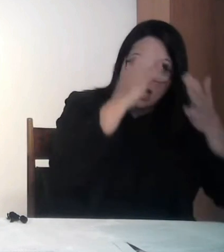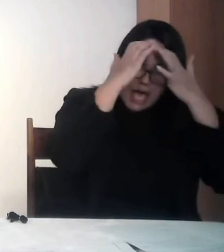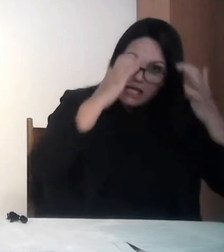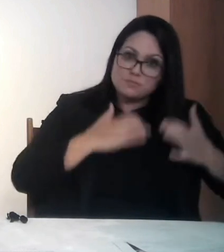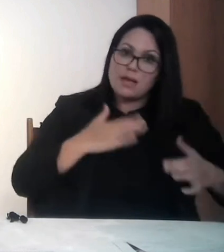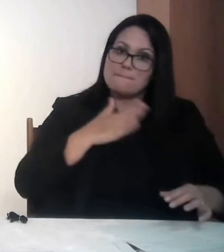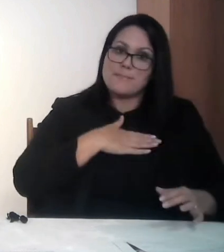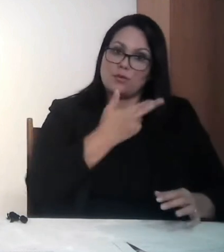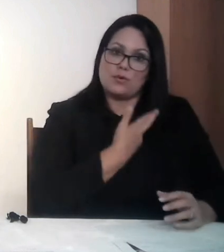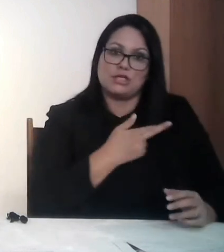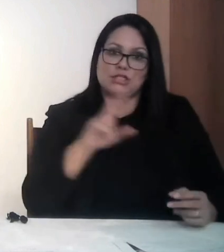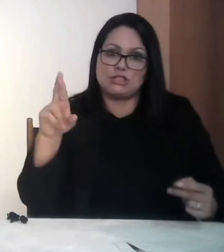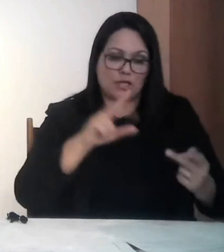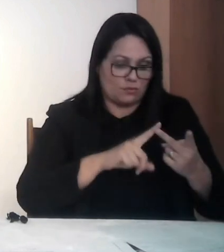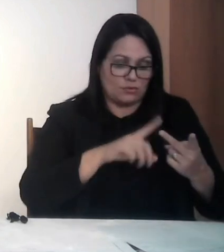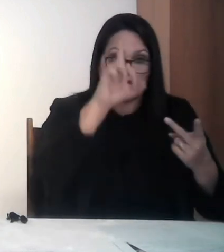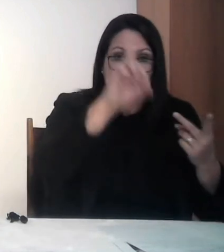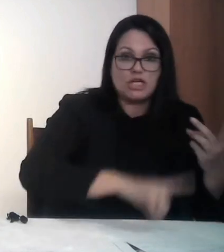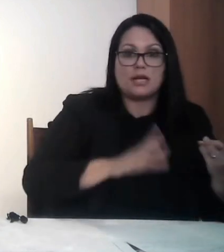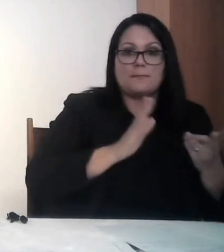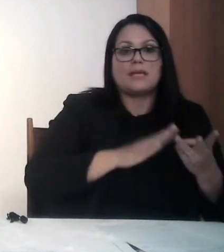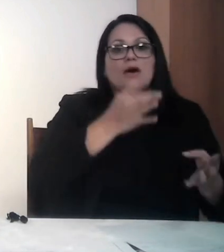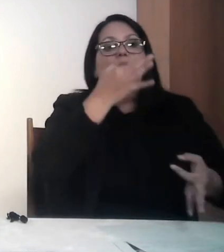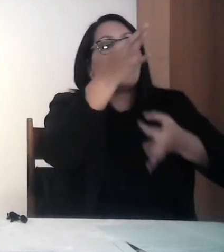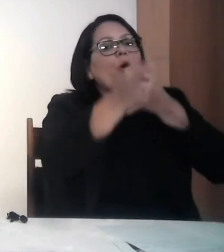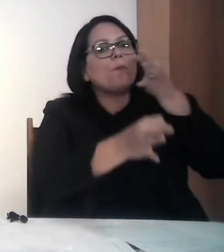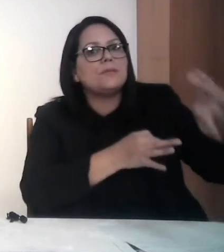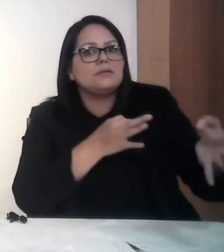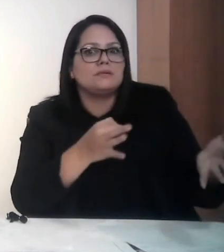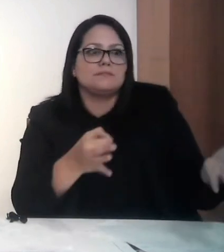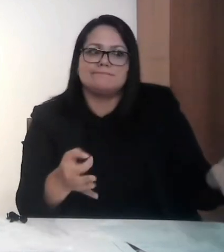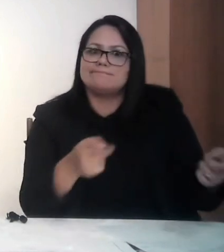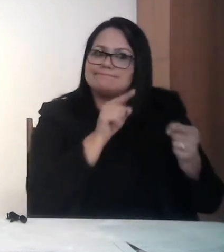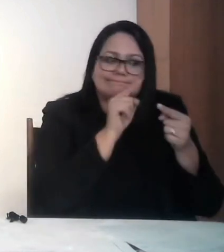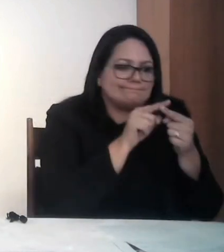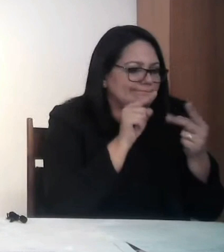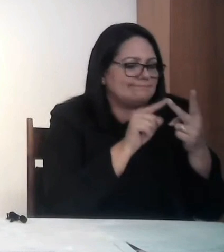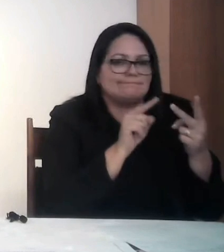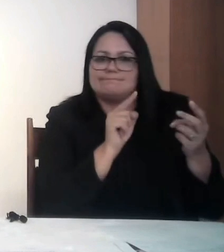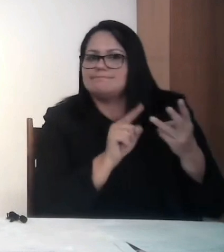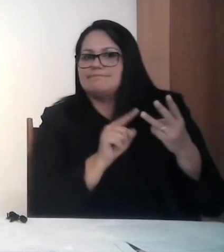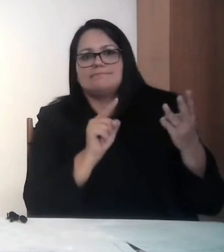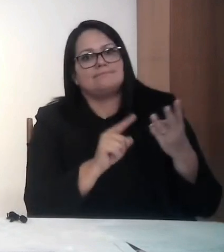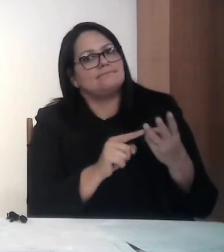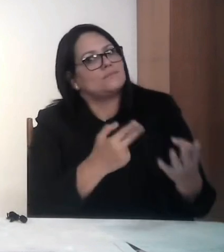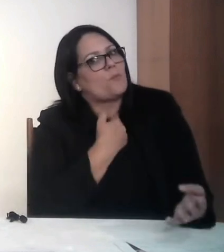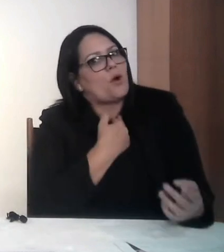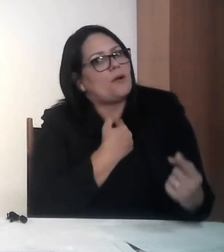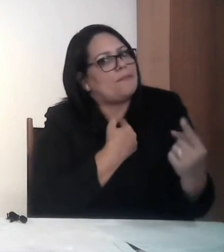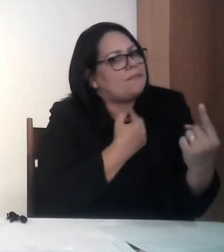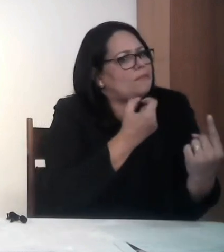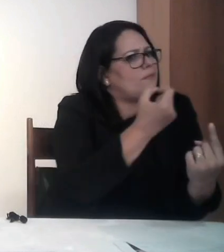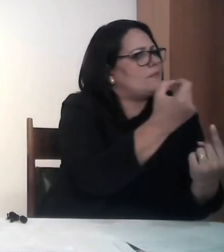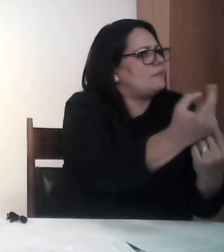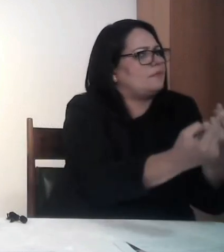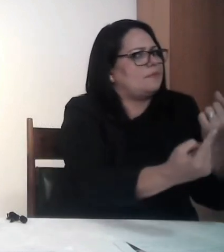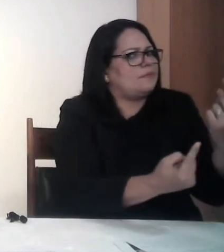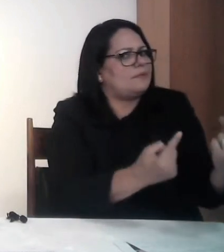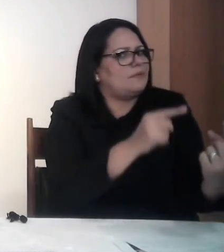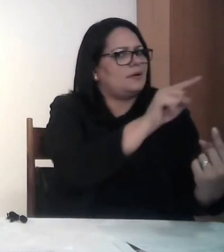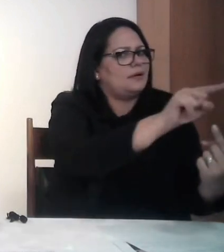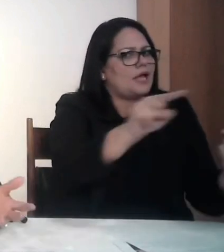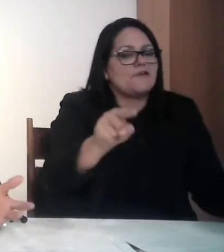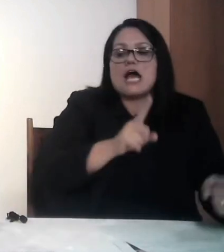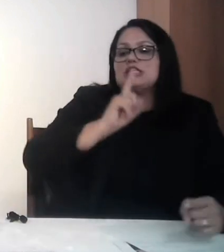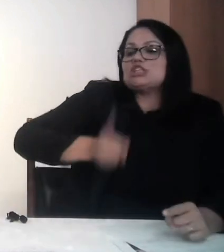à liberdade de expressão. Isso não pode uma ou outra, uma ou duas pessoas no máximo,